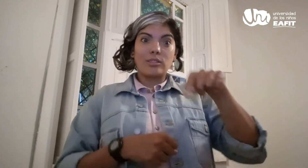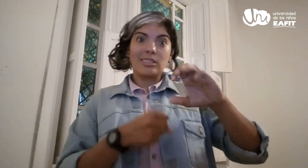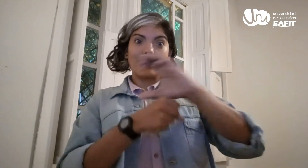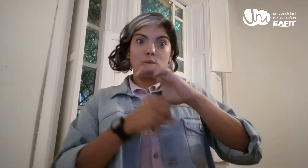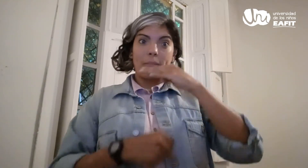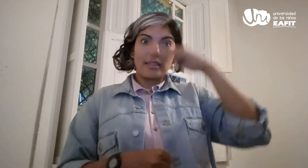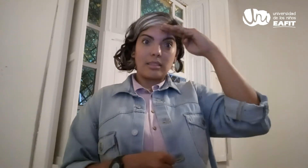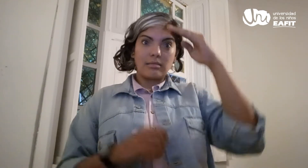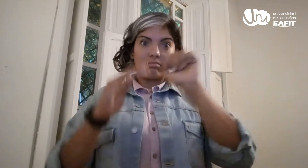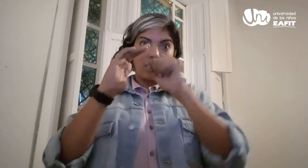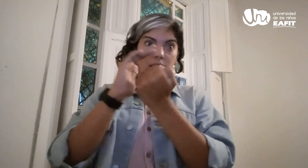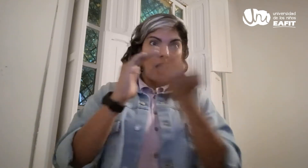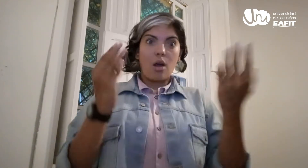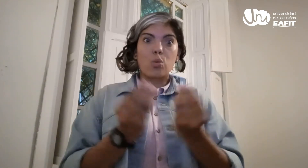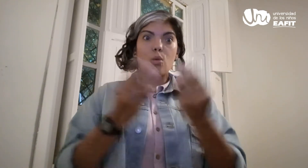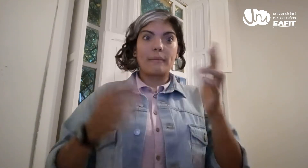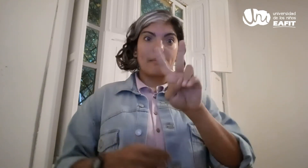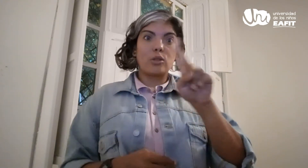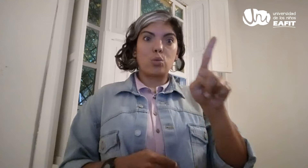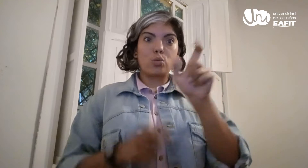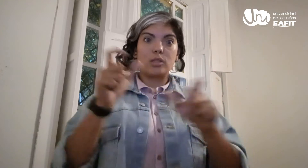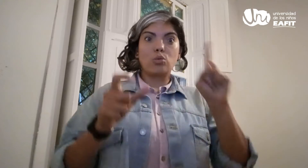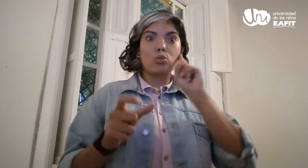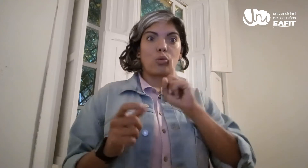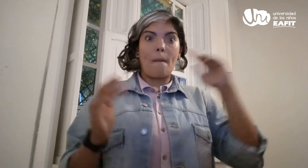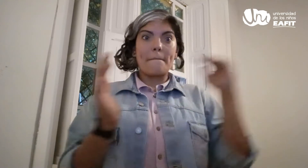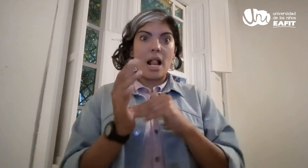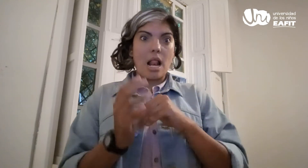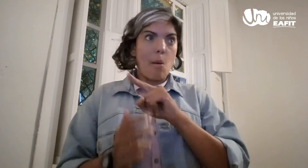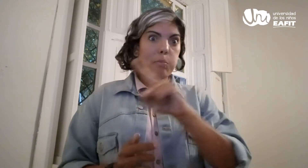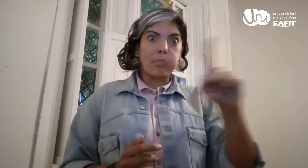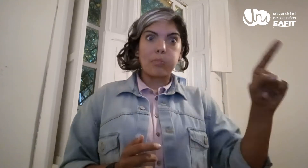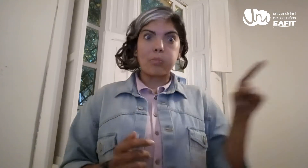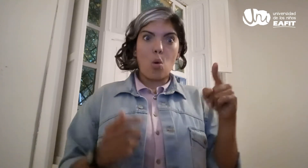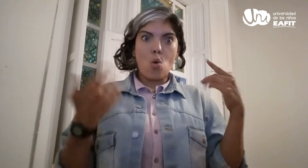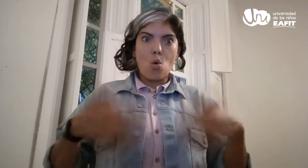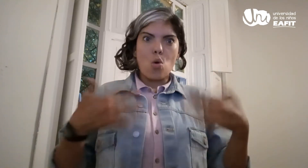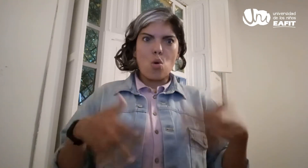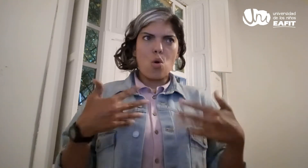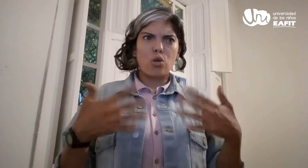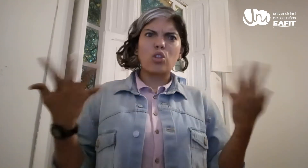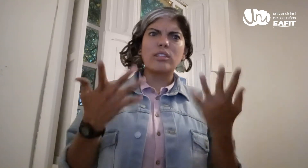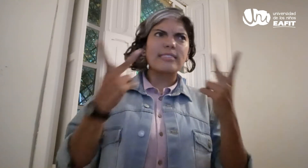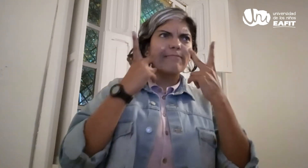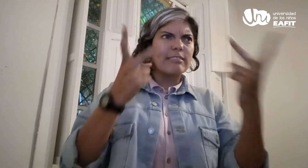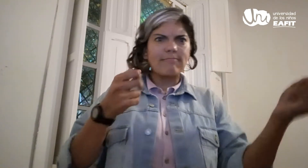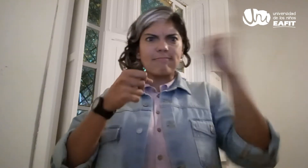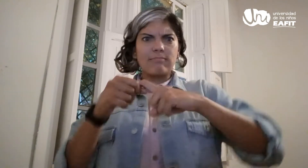barrera comunicativa. Esta es la situación en una ciudad como Medellín que cuenta con 21.000 personas sordas censadas y donde